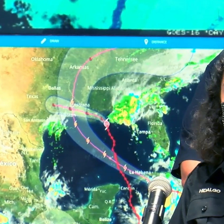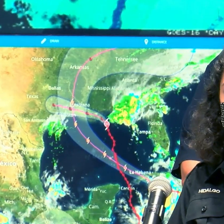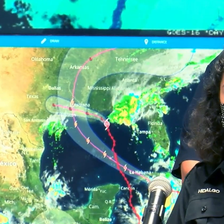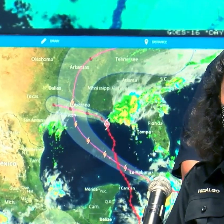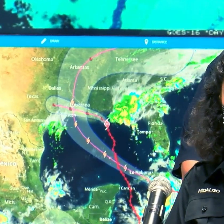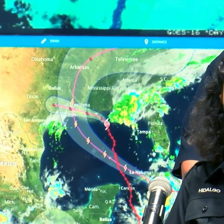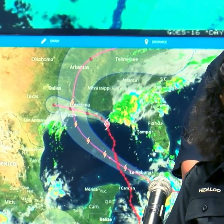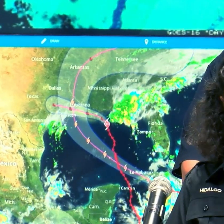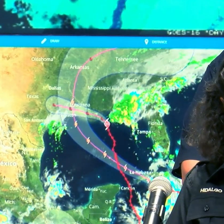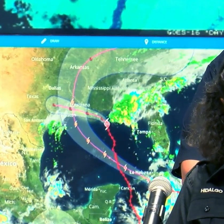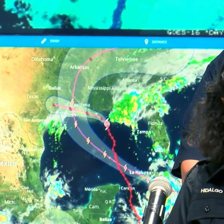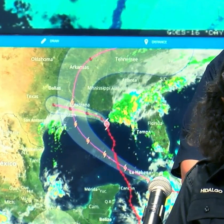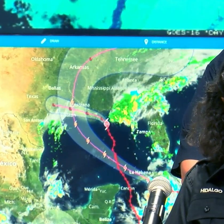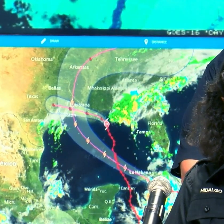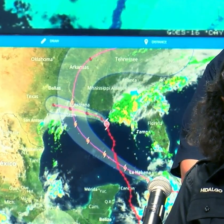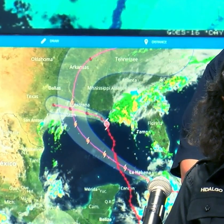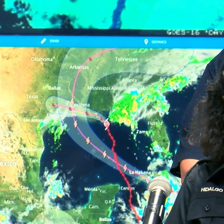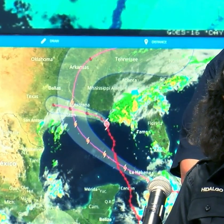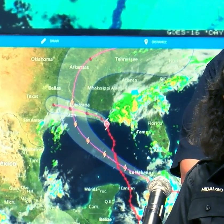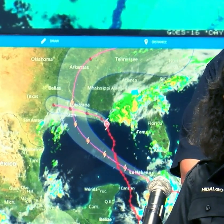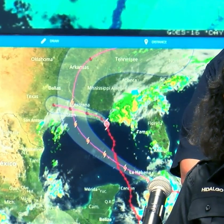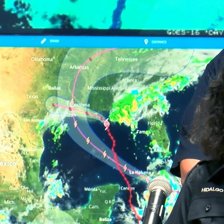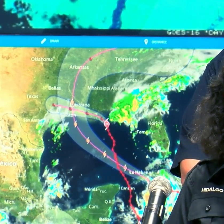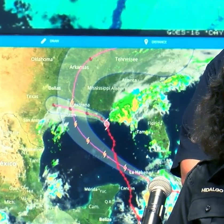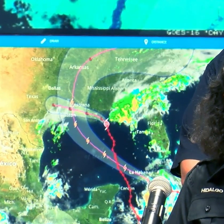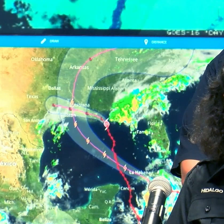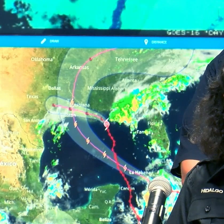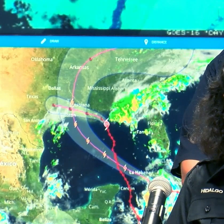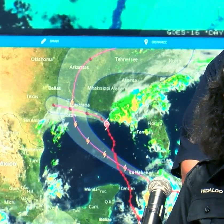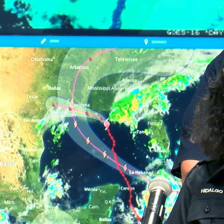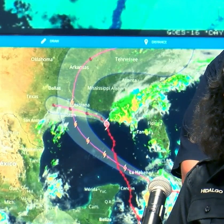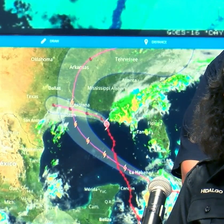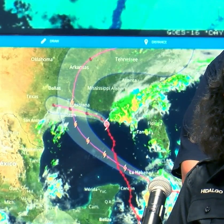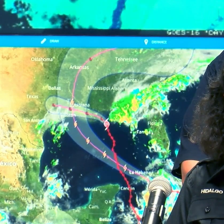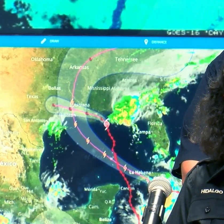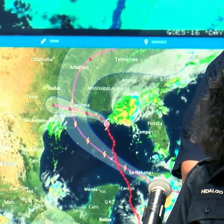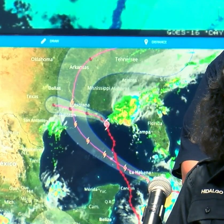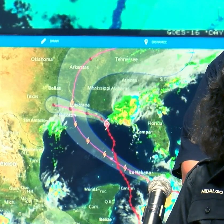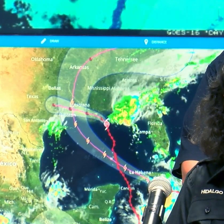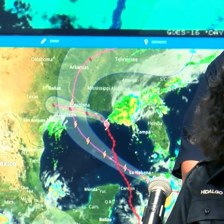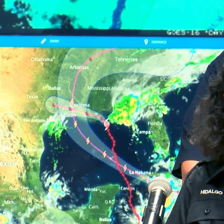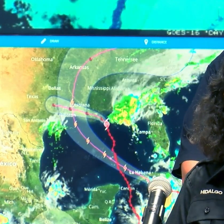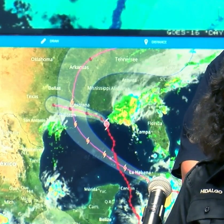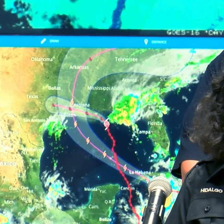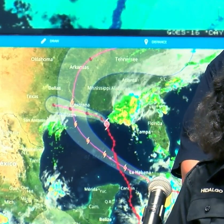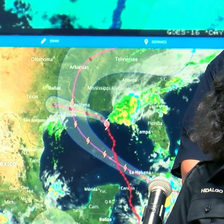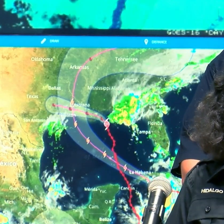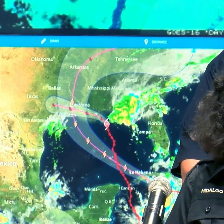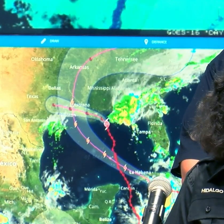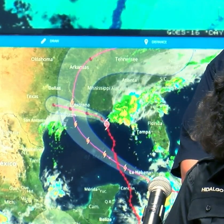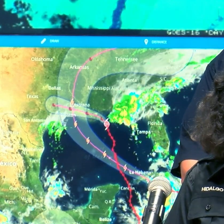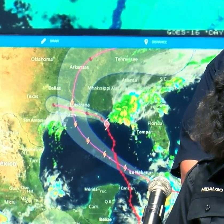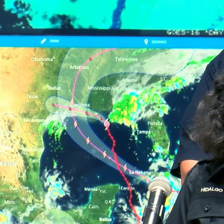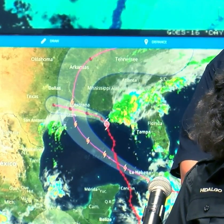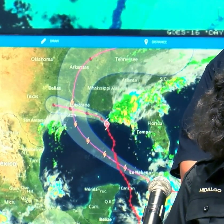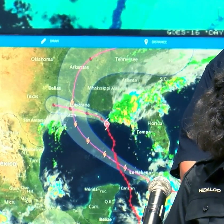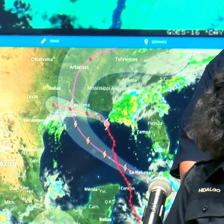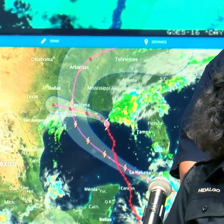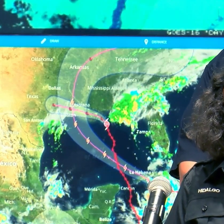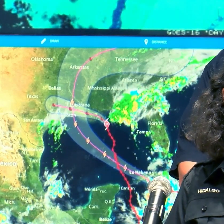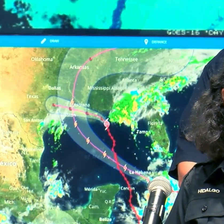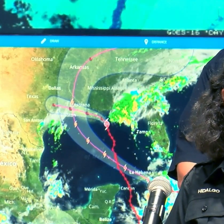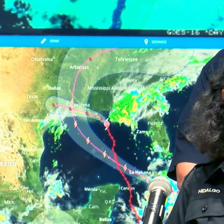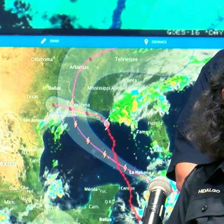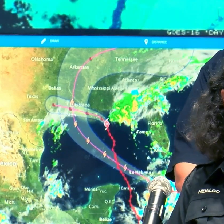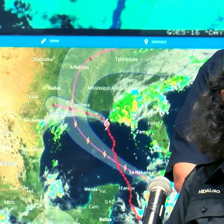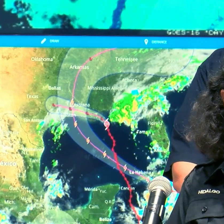contaminación a aire o al agua. Hemos estado en contacto con los distritos escolares, en fin. Ahora